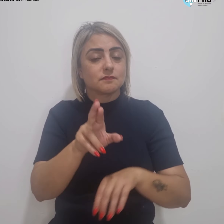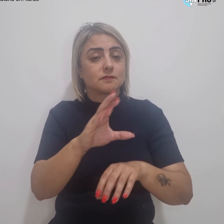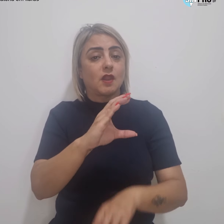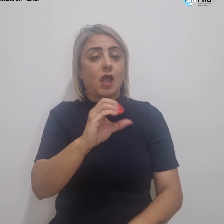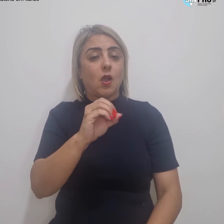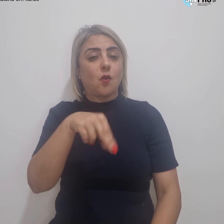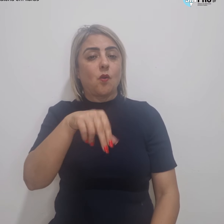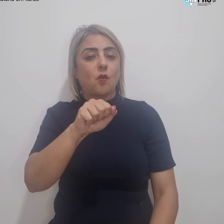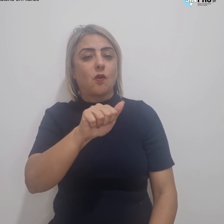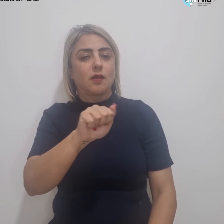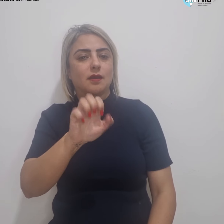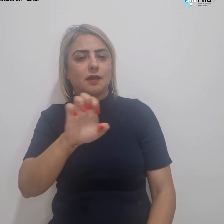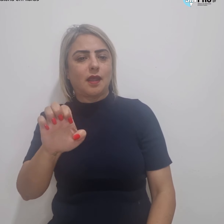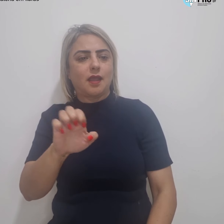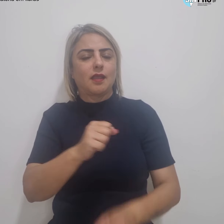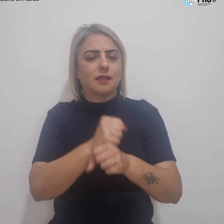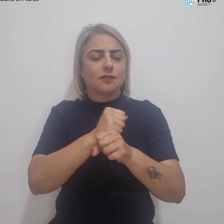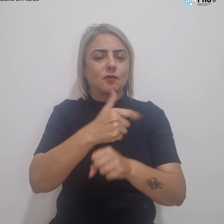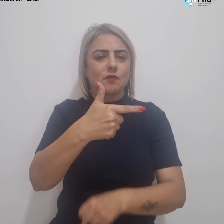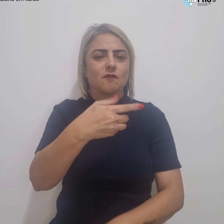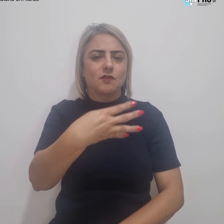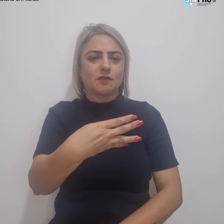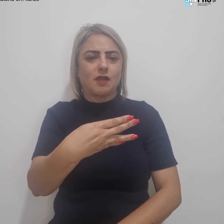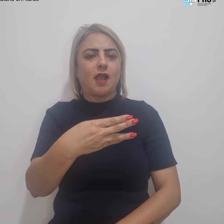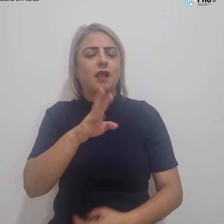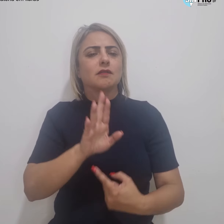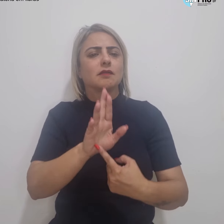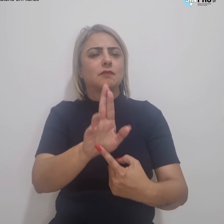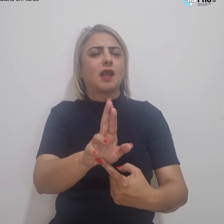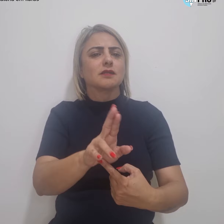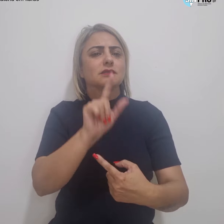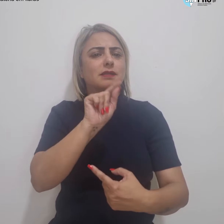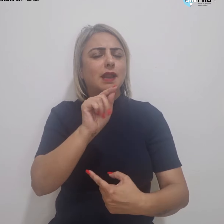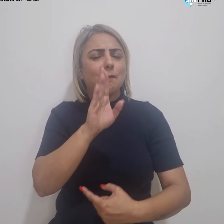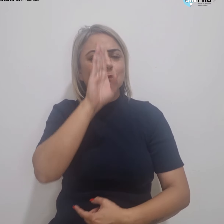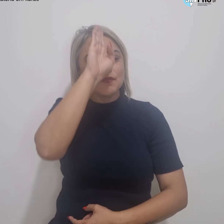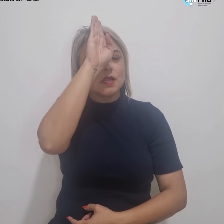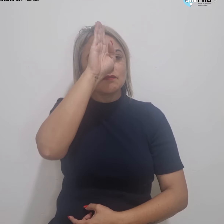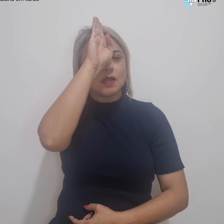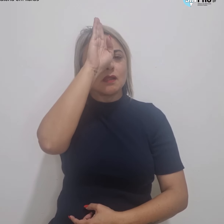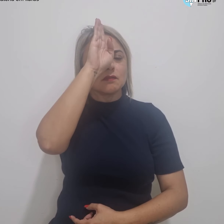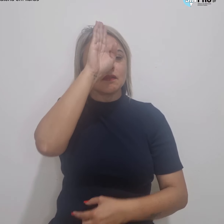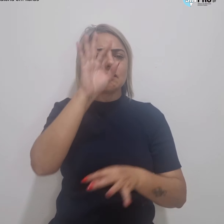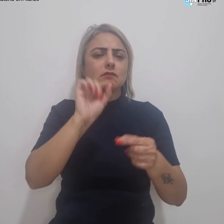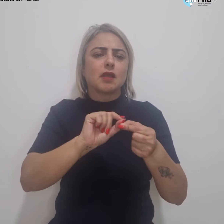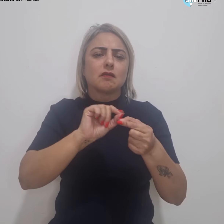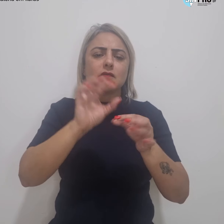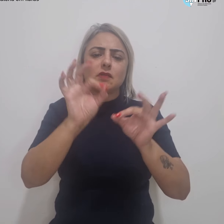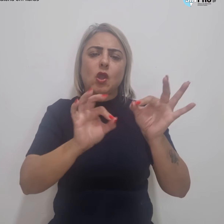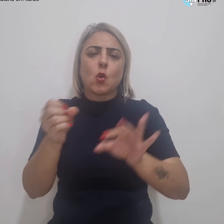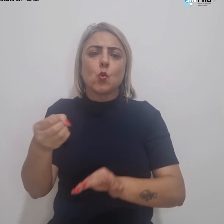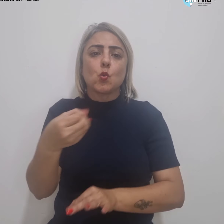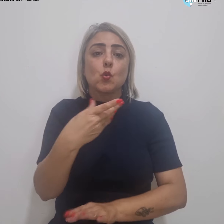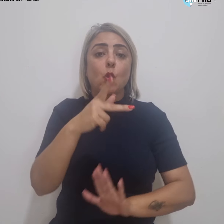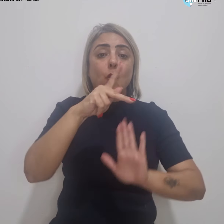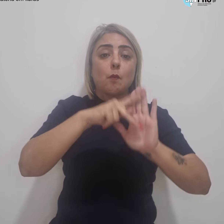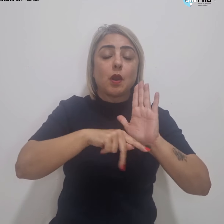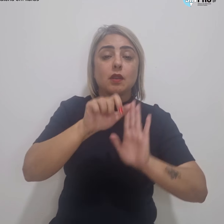2024 será a coluna vertebral para a elaboração do novo Plano Nacional de